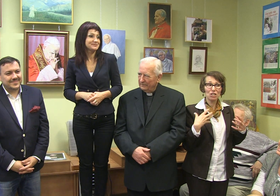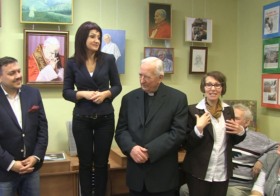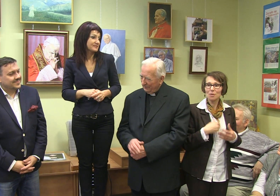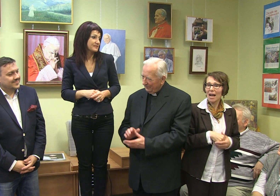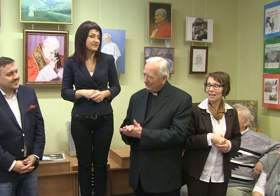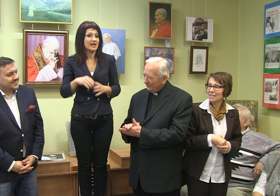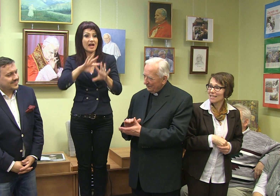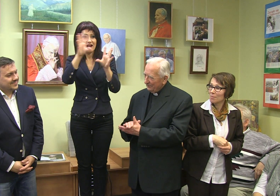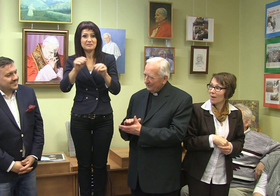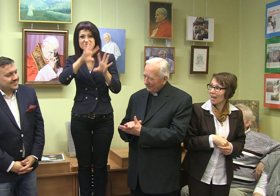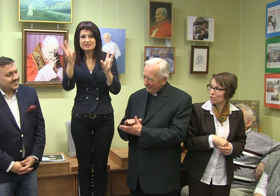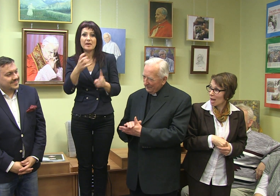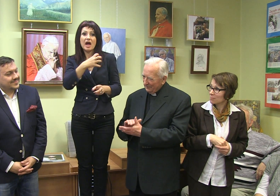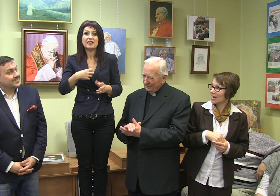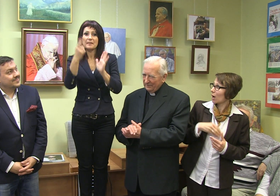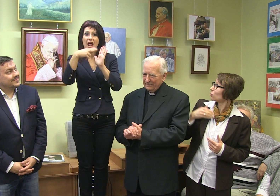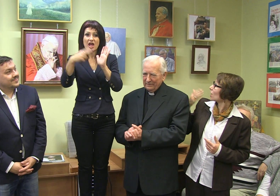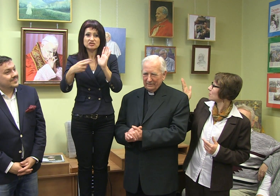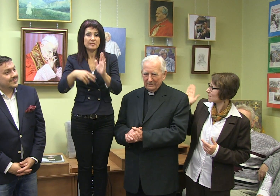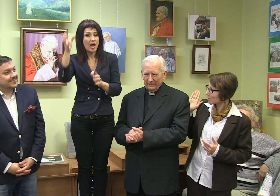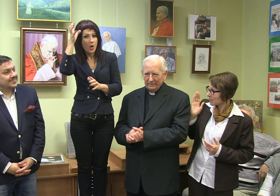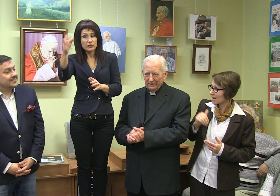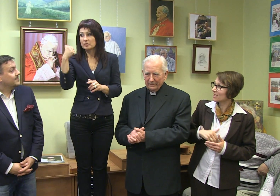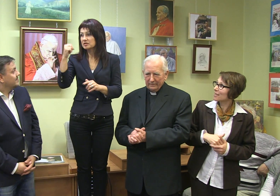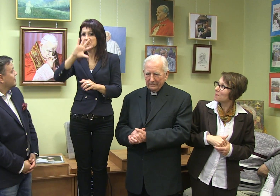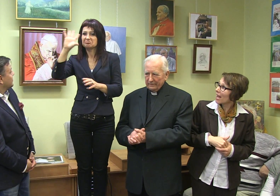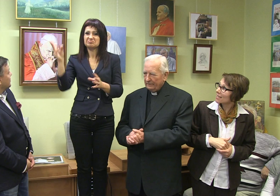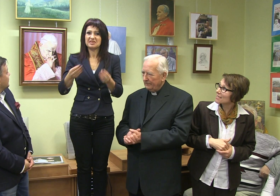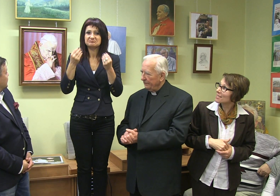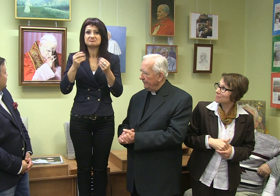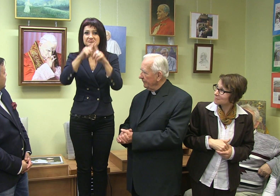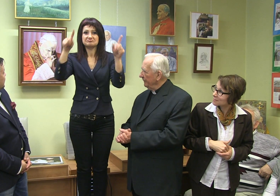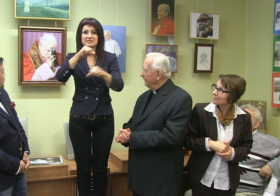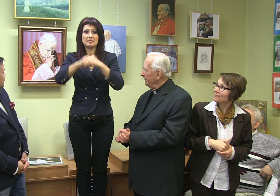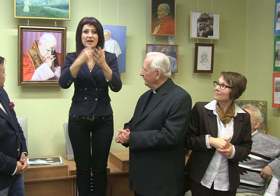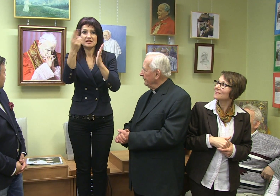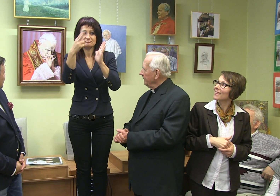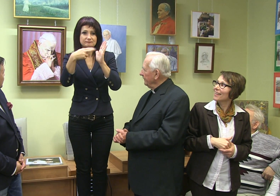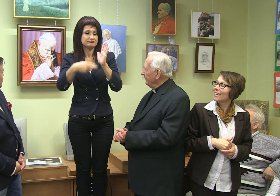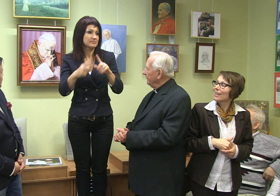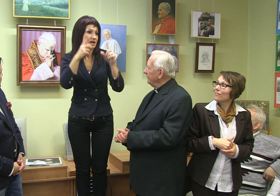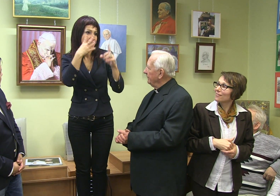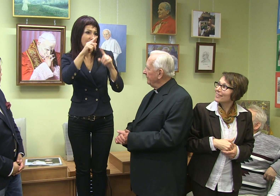Razem z wszystkimi artystami, malarzami, autorami tych pięknych prac.